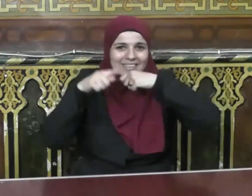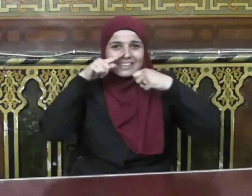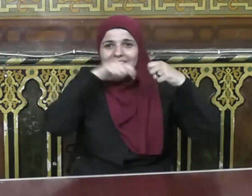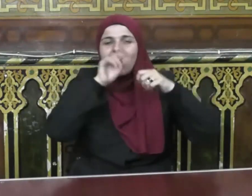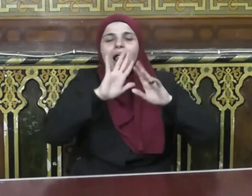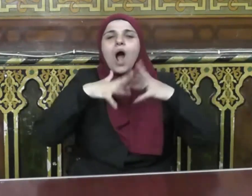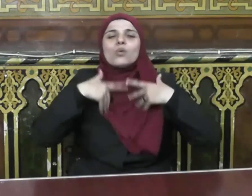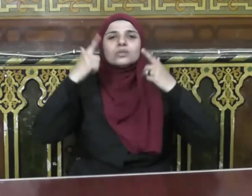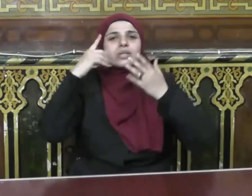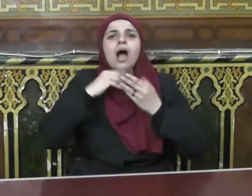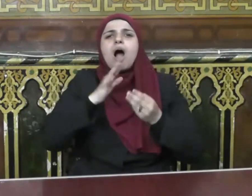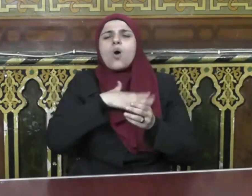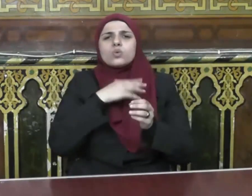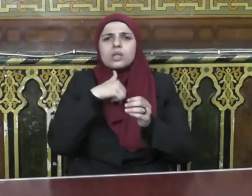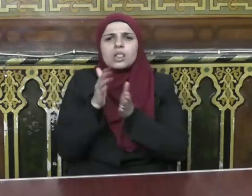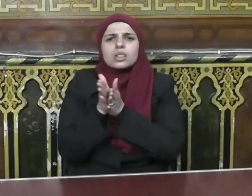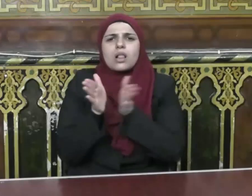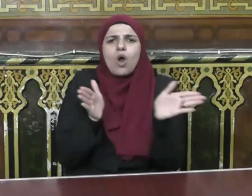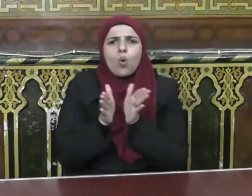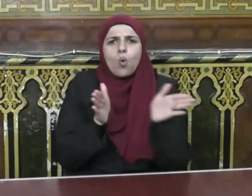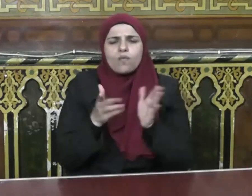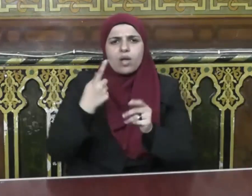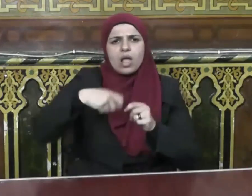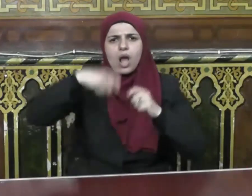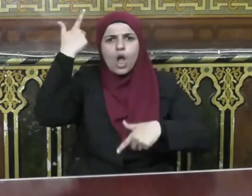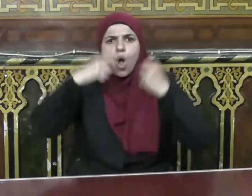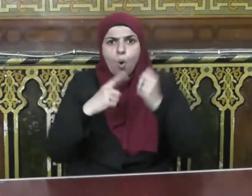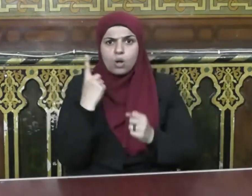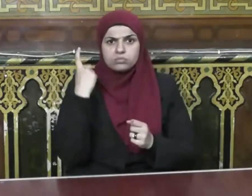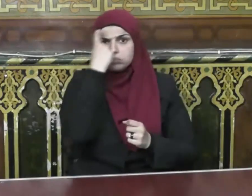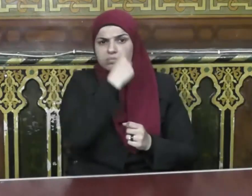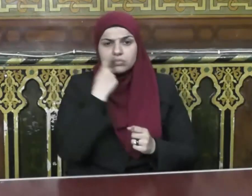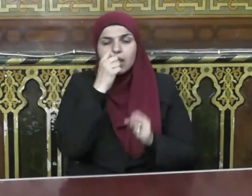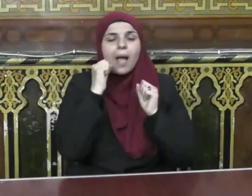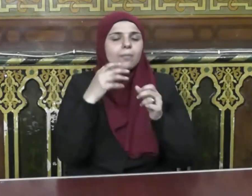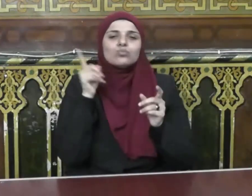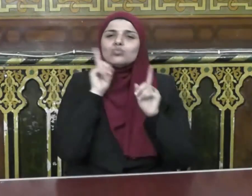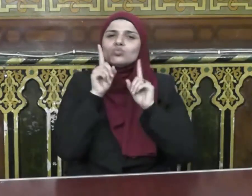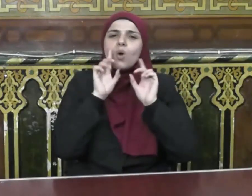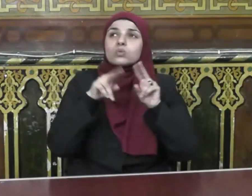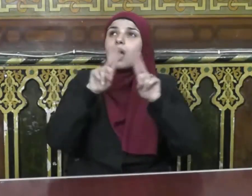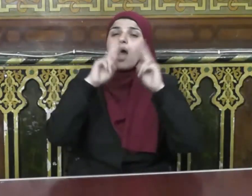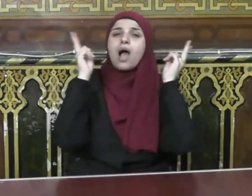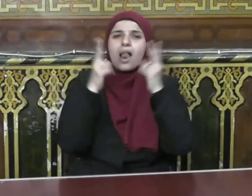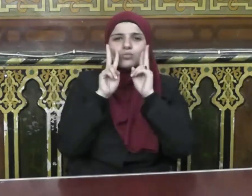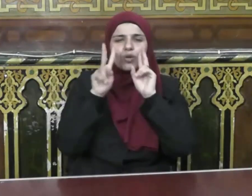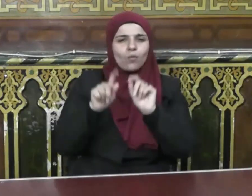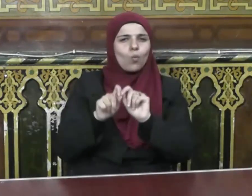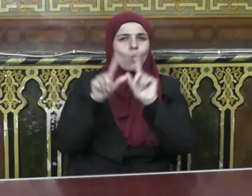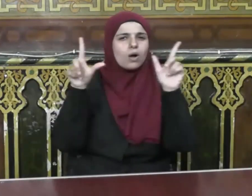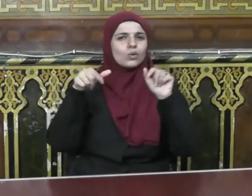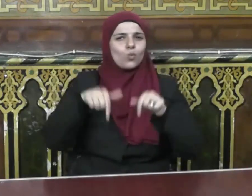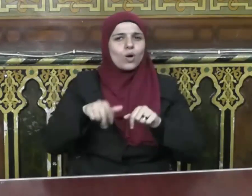كل صور التطرف والغلو والعنف التي يعاني منها العالم الآن. ففي جانب